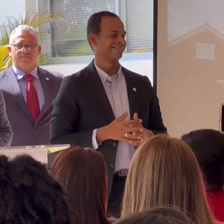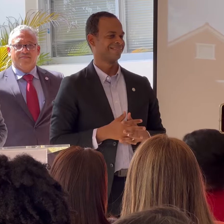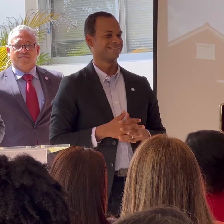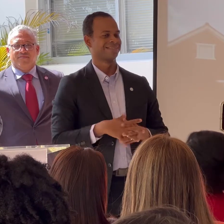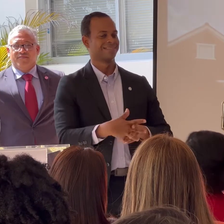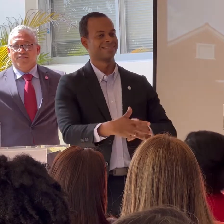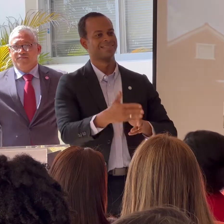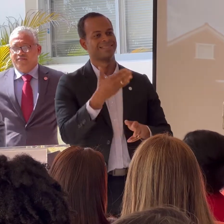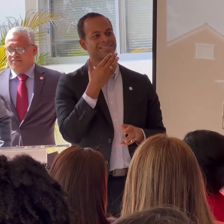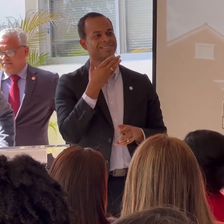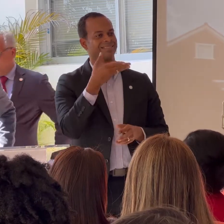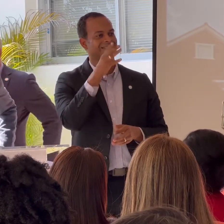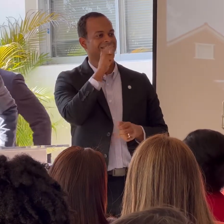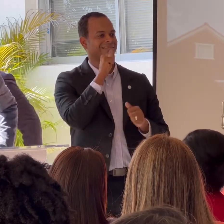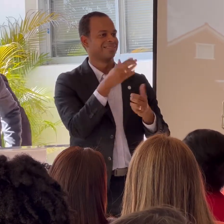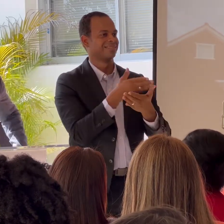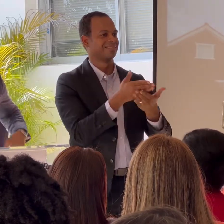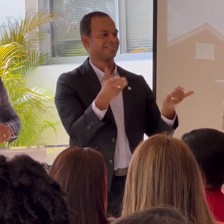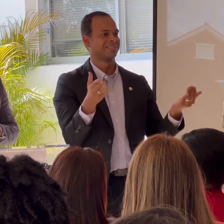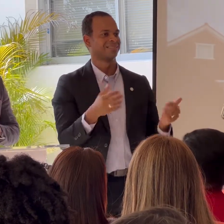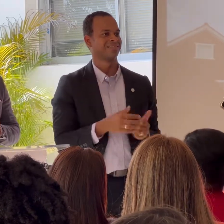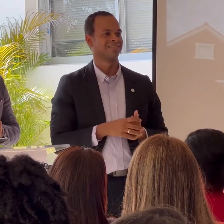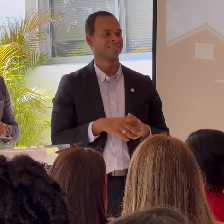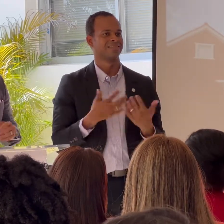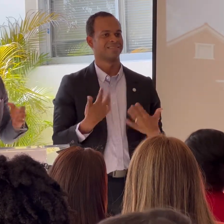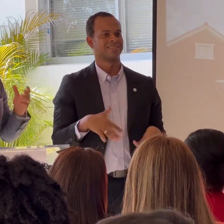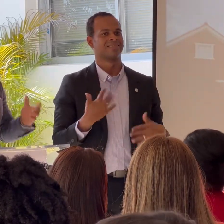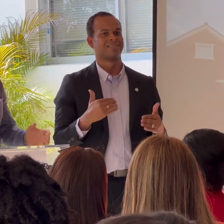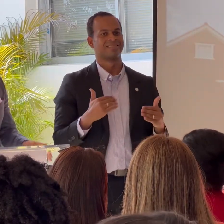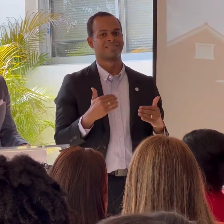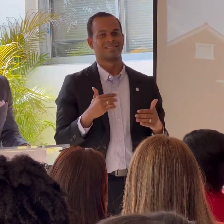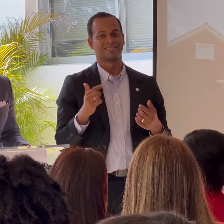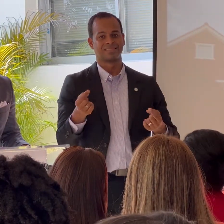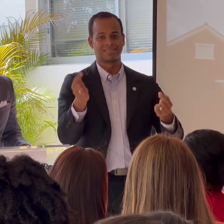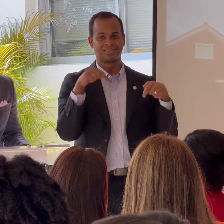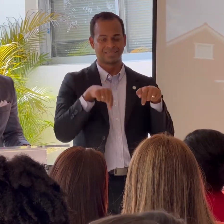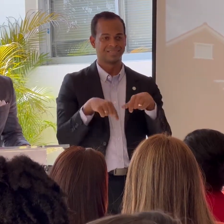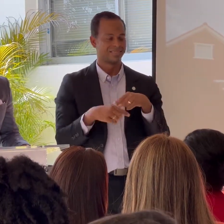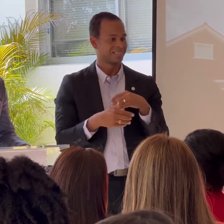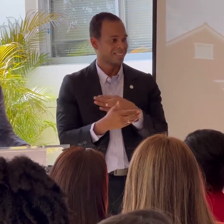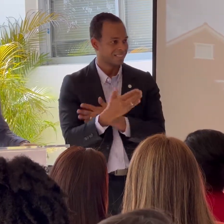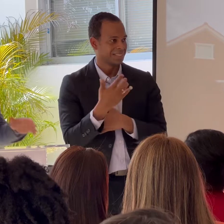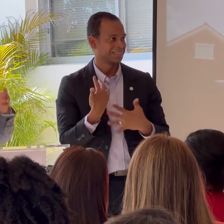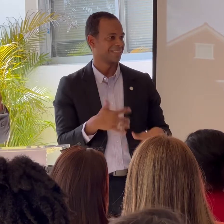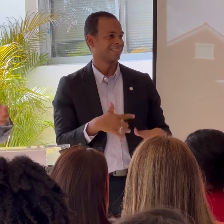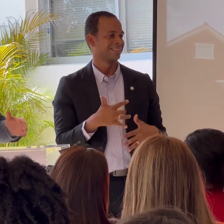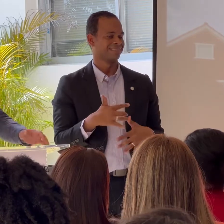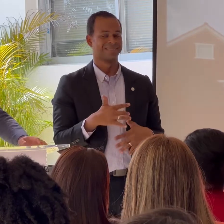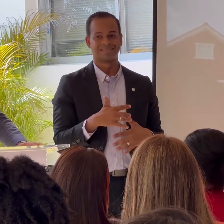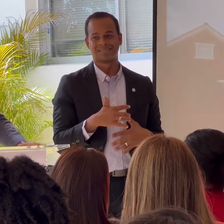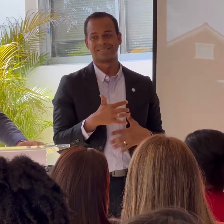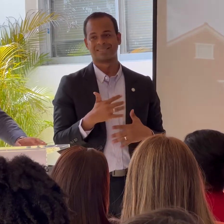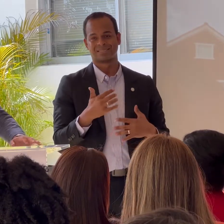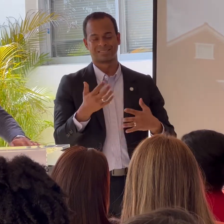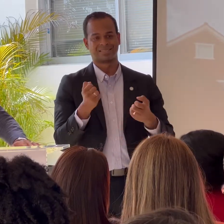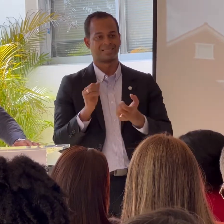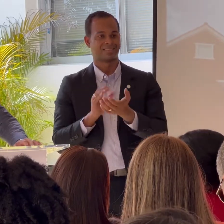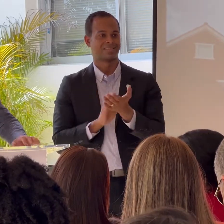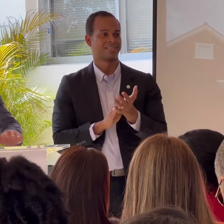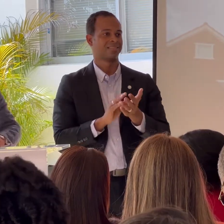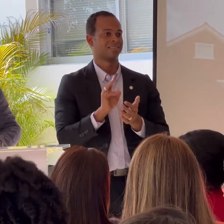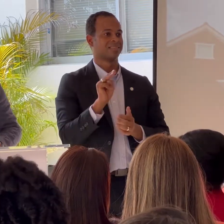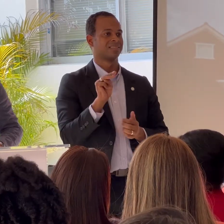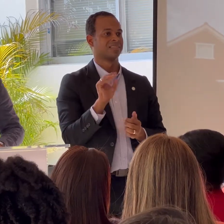Dios les bendiga a todos. Es un privilegio estar aquí en esta mañana y quiero felicitar a doña